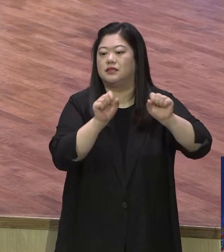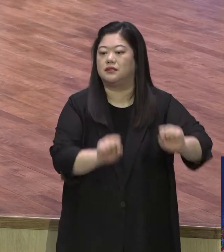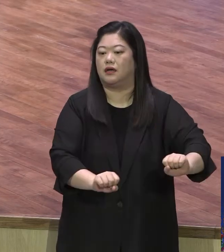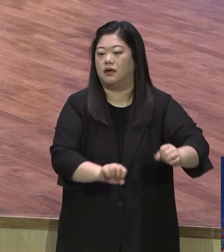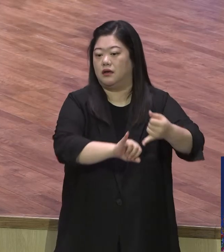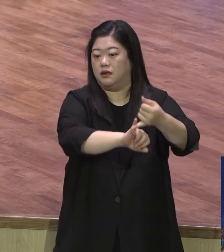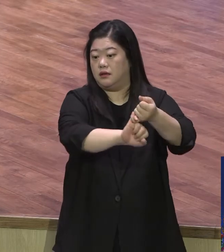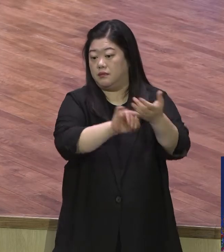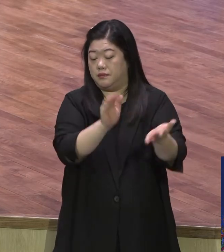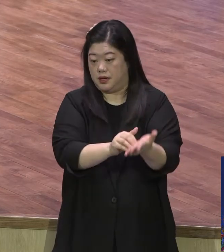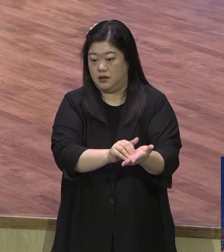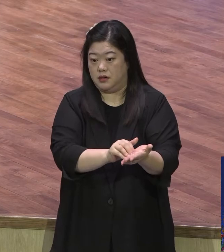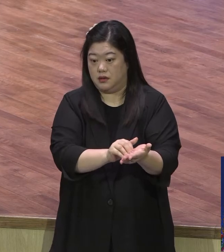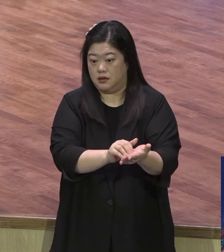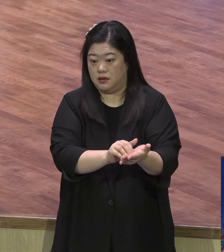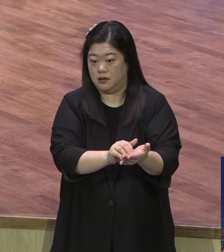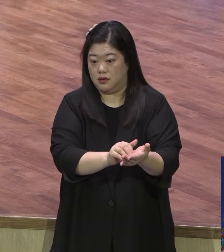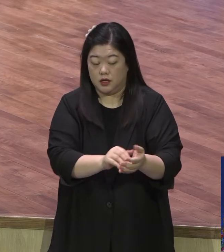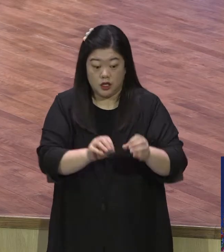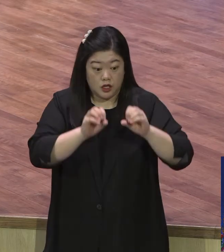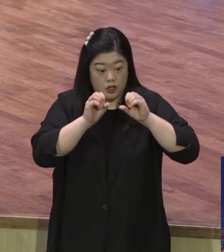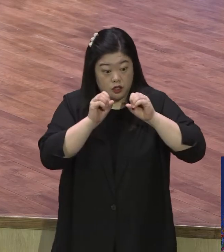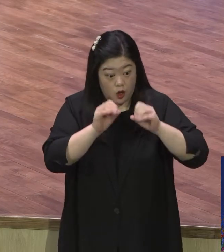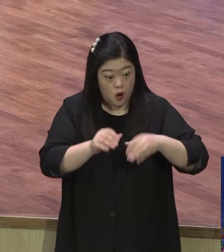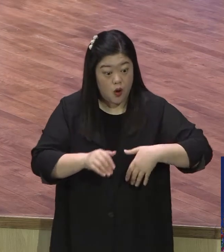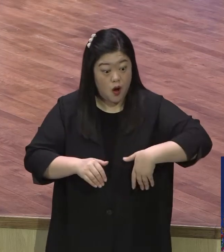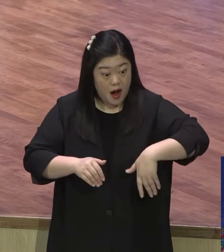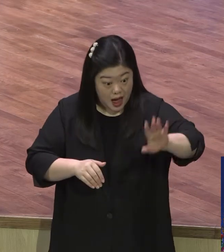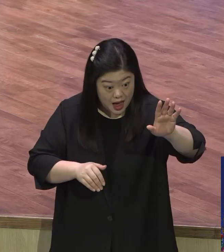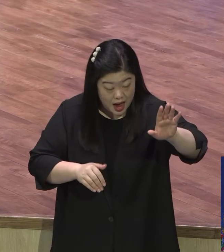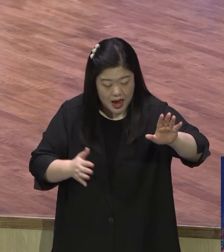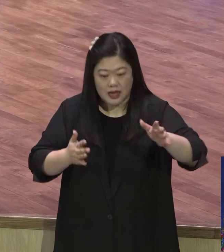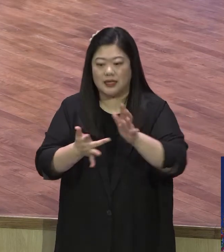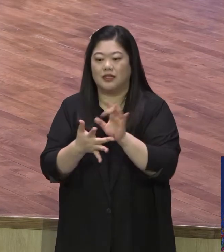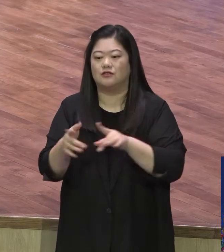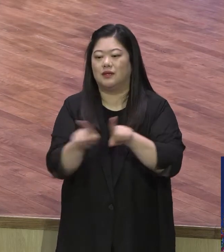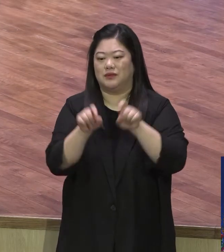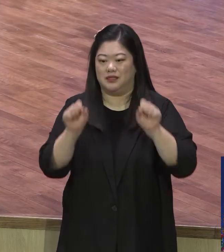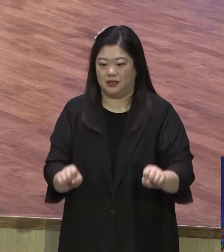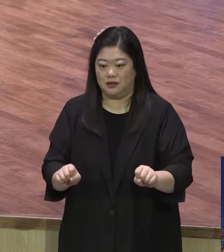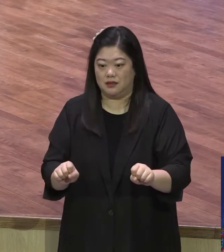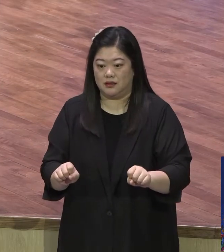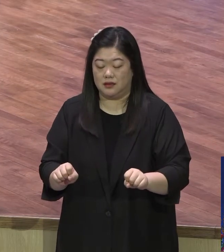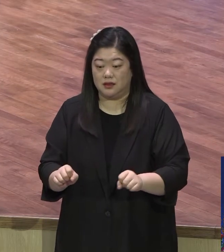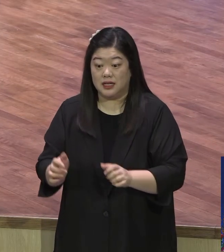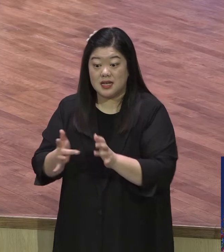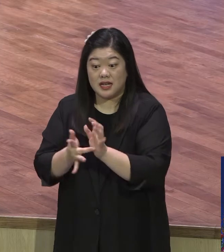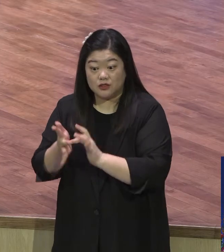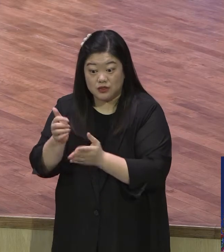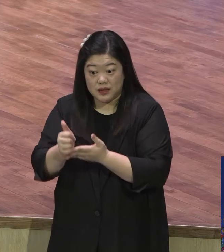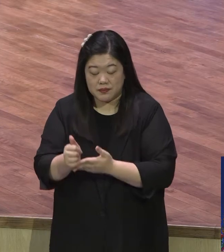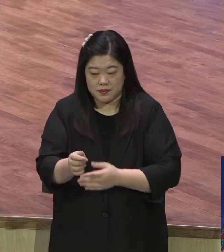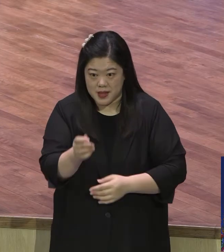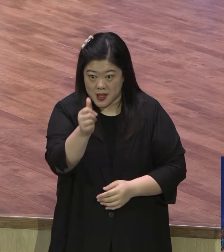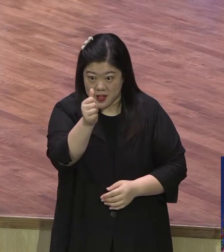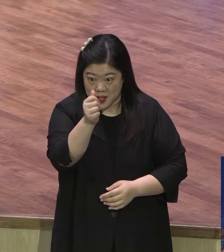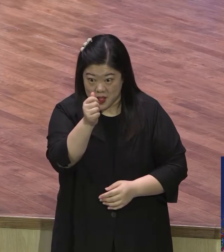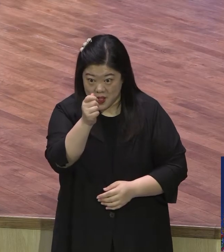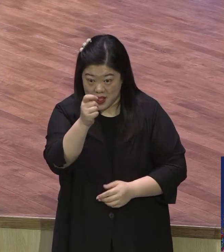있겠다 성교하는 사람이 하는 말이에요 고속 진의 사람 함께 합니까 안 그래요 새